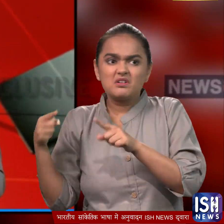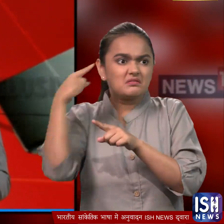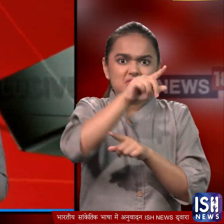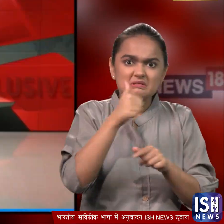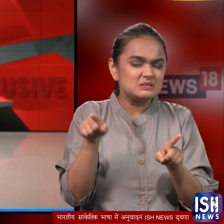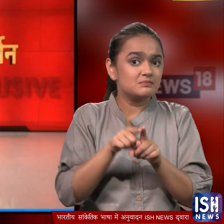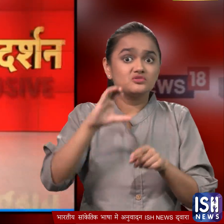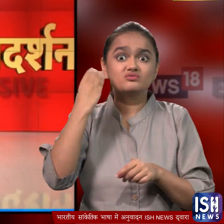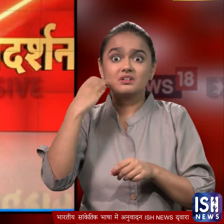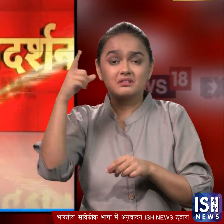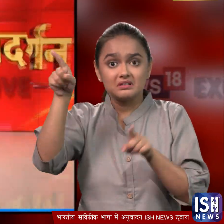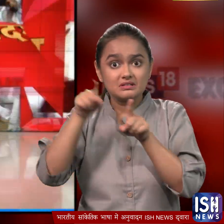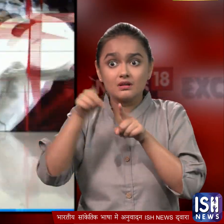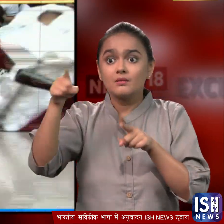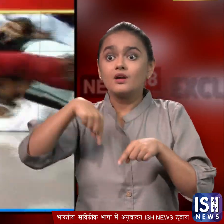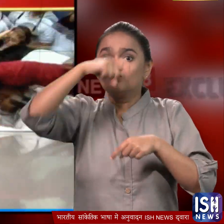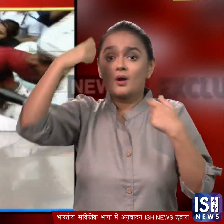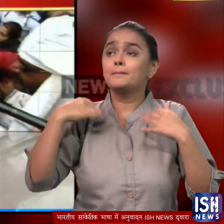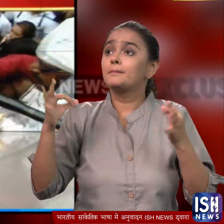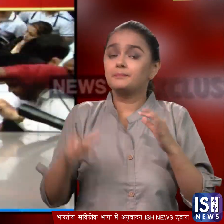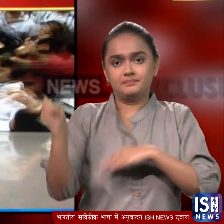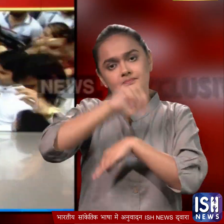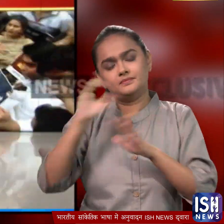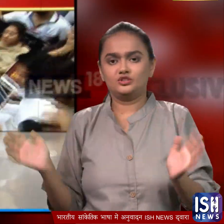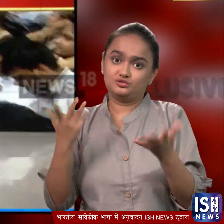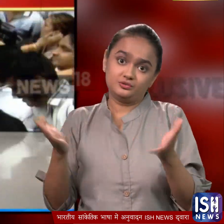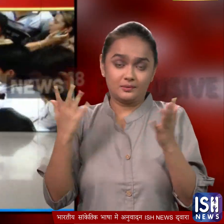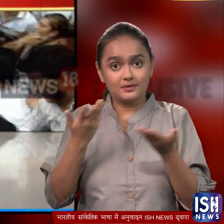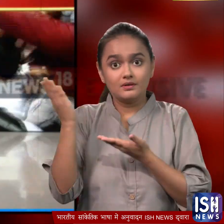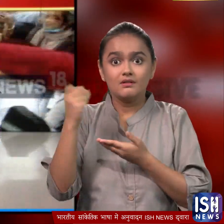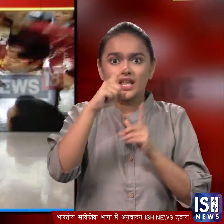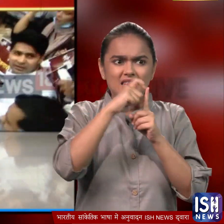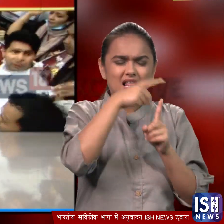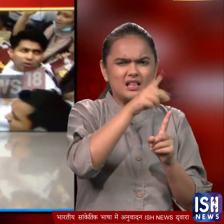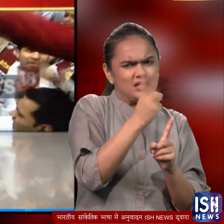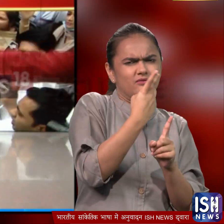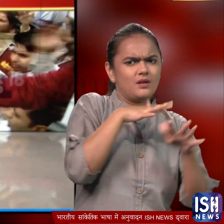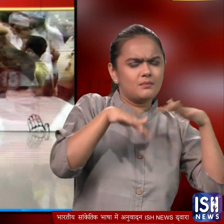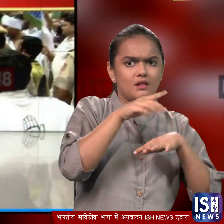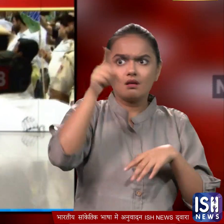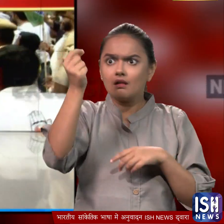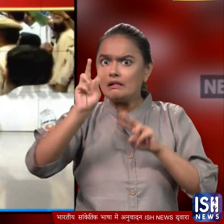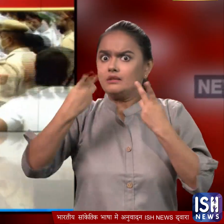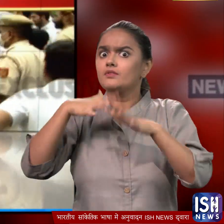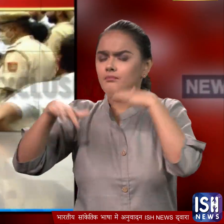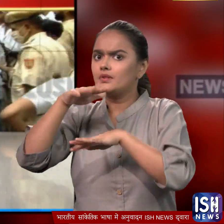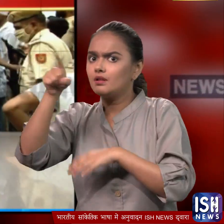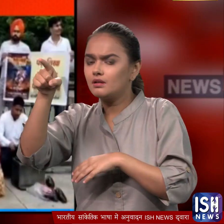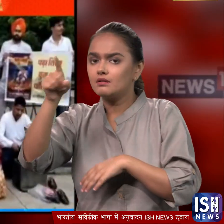शास्त्री भवन तक नहीं पहुंच पाए। चंडीगढ़ में भी एनएसयूआई ने बेरोजगार दिवस मनाया। वहां प्रदर्शन का अंदाज दिल्ली से थोड़ा अलग नजर